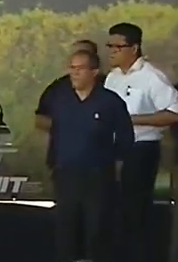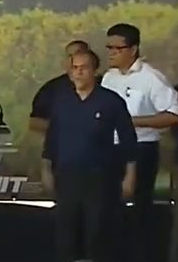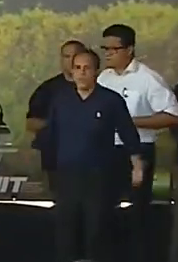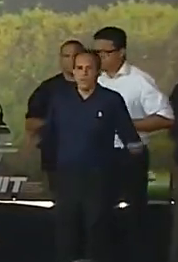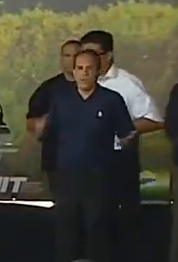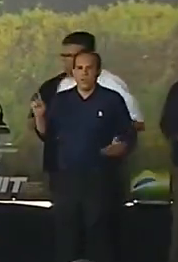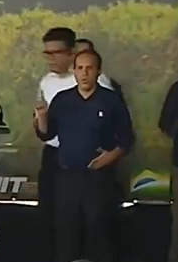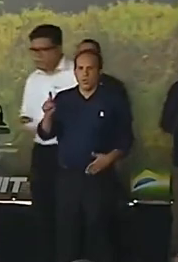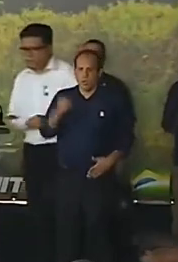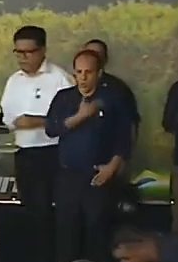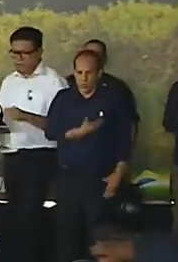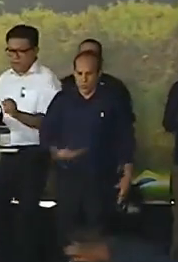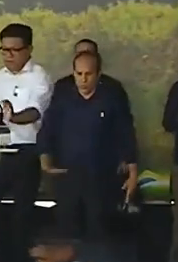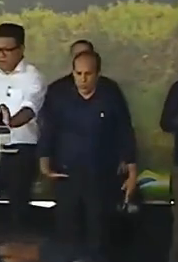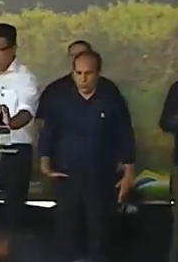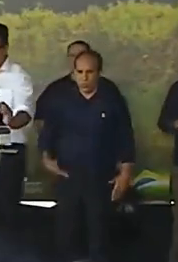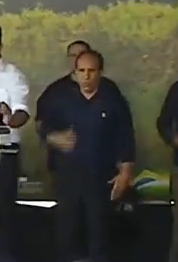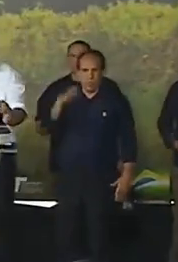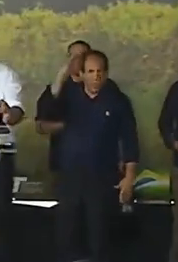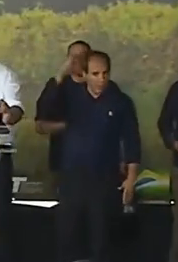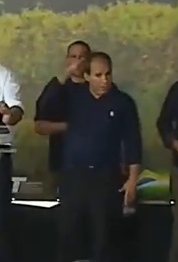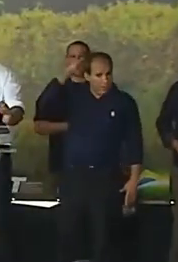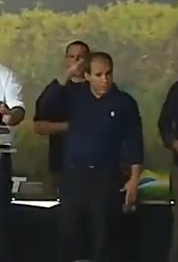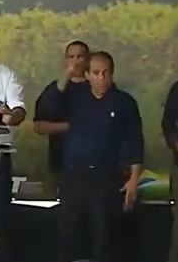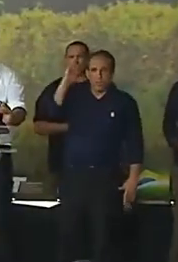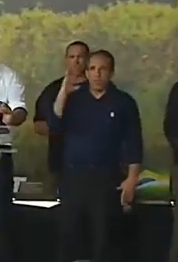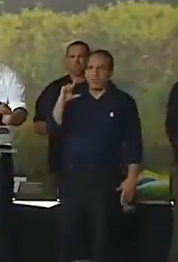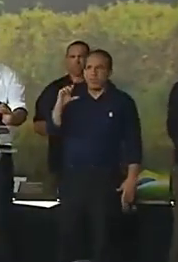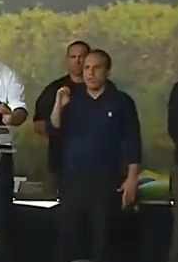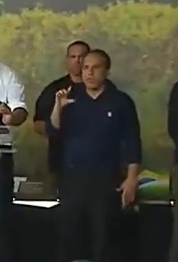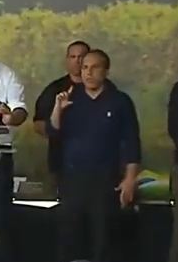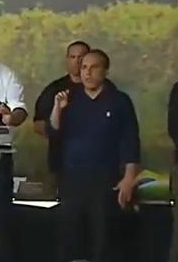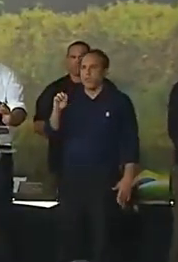Ouviremos agora o governador do Pará, Helder Barbalho.